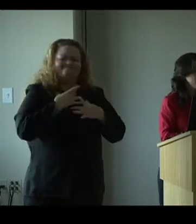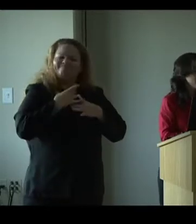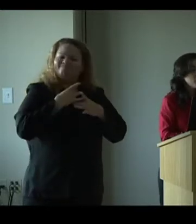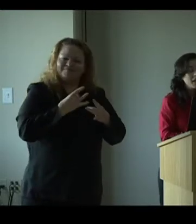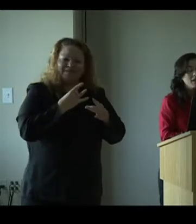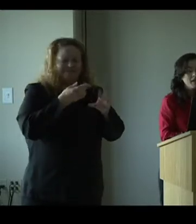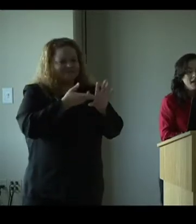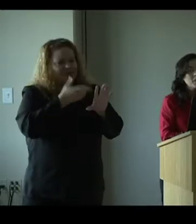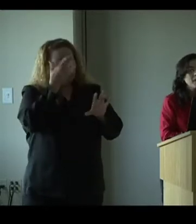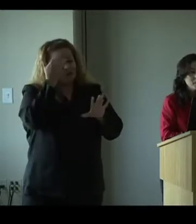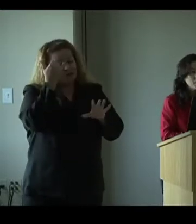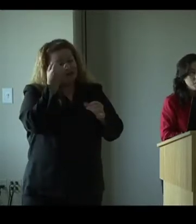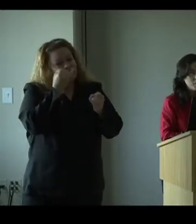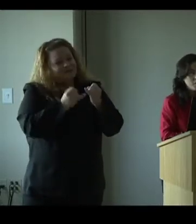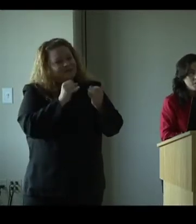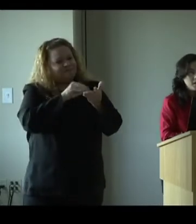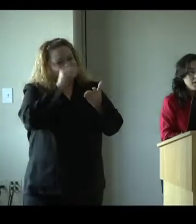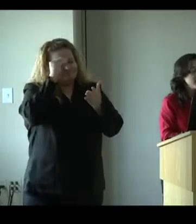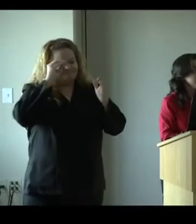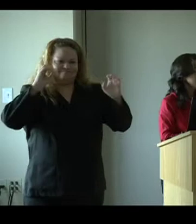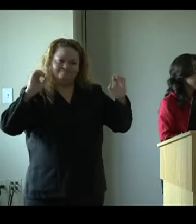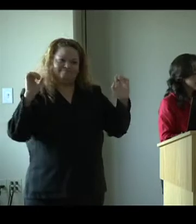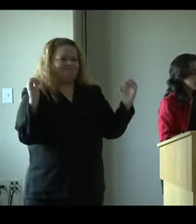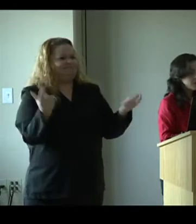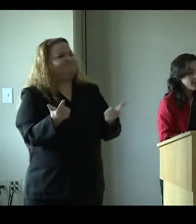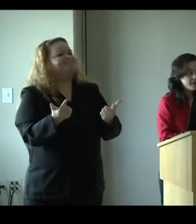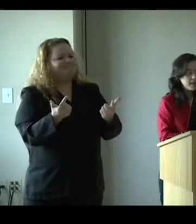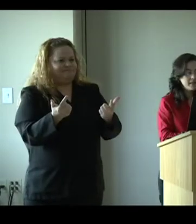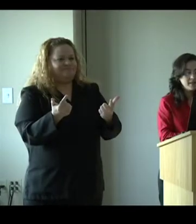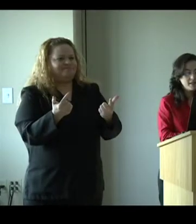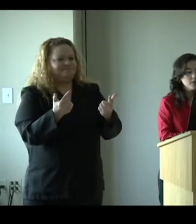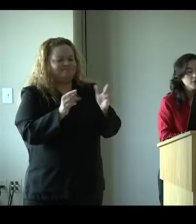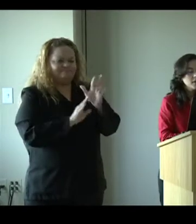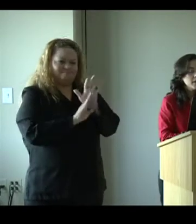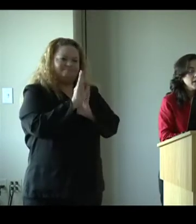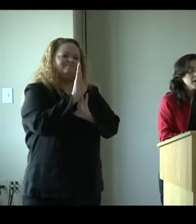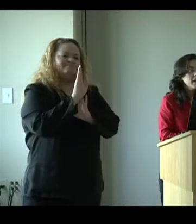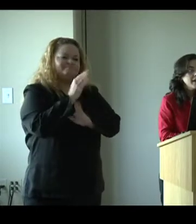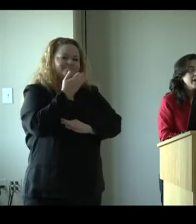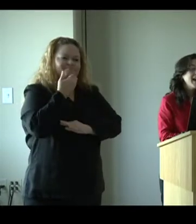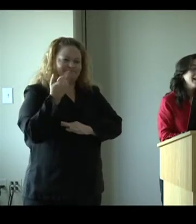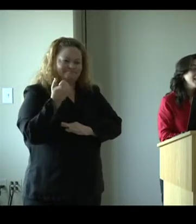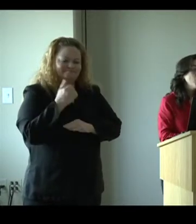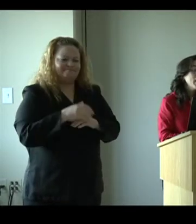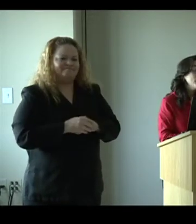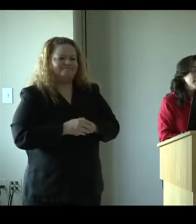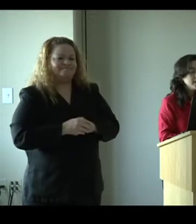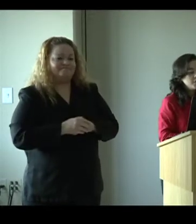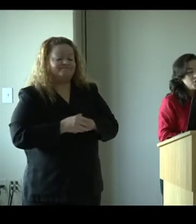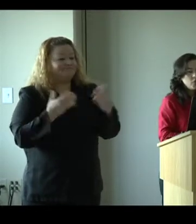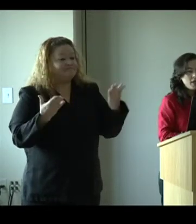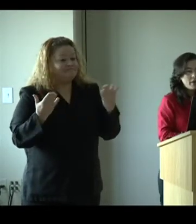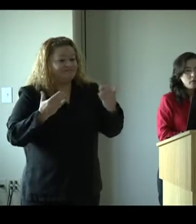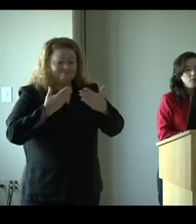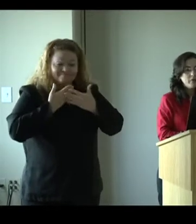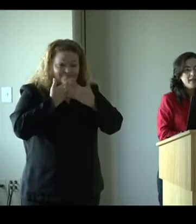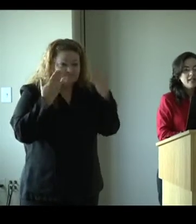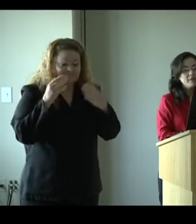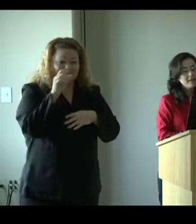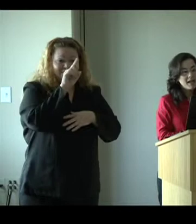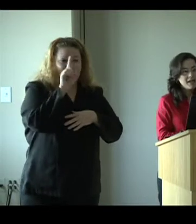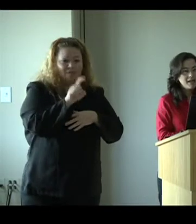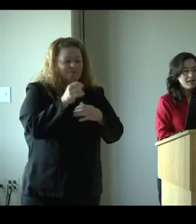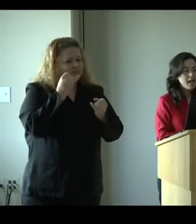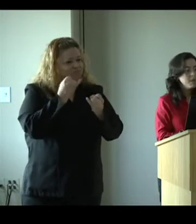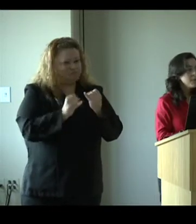esas participaciones porque al final aprendemos todos y enriquecemos esta presentación Aquí no hay una sesión de preguntas